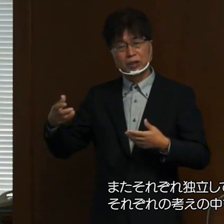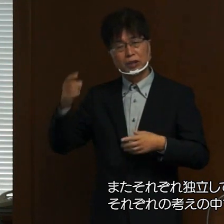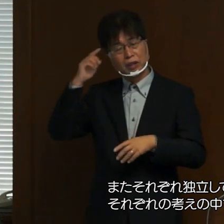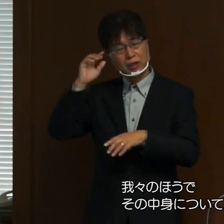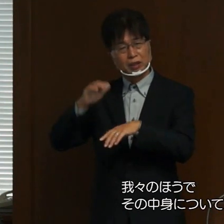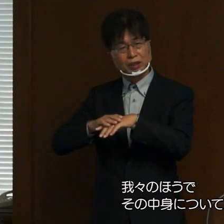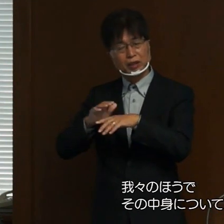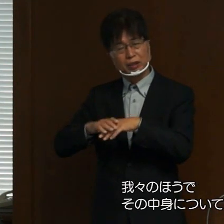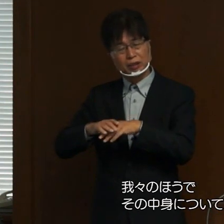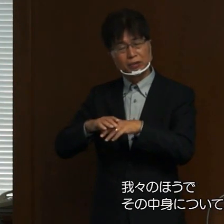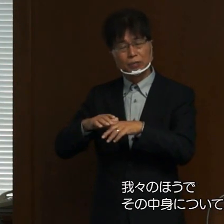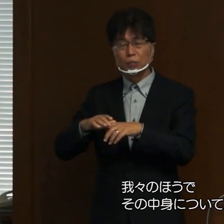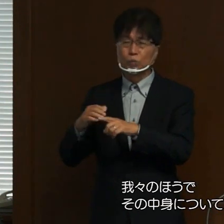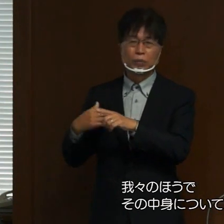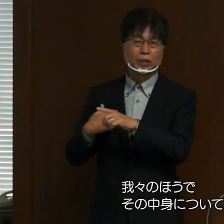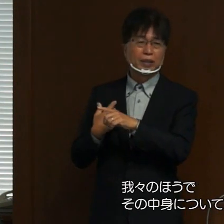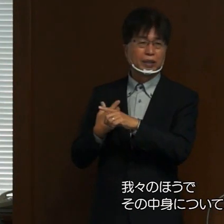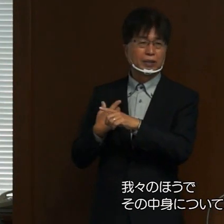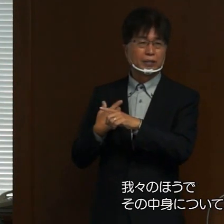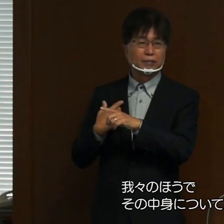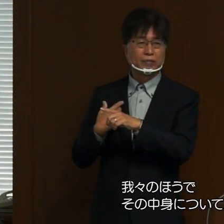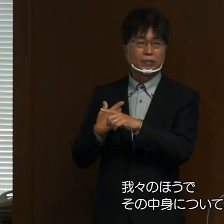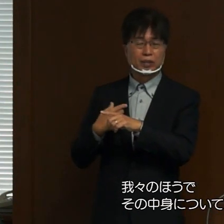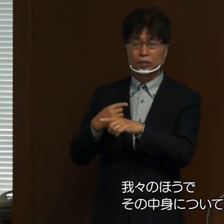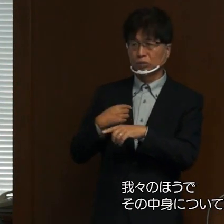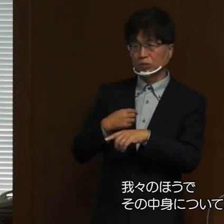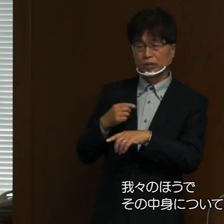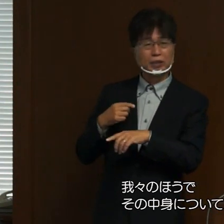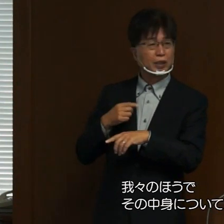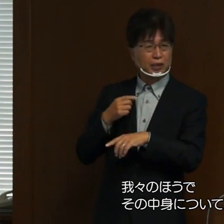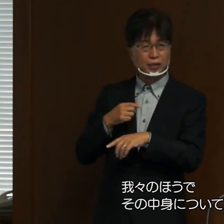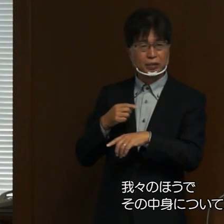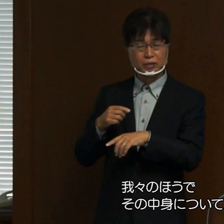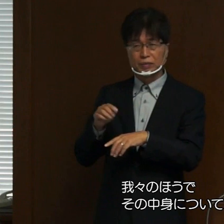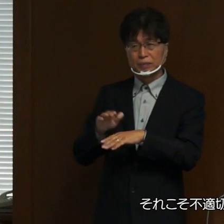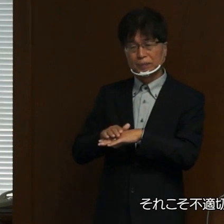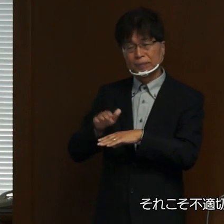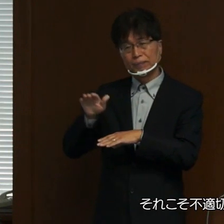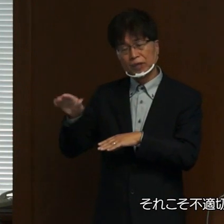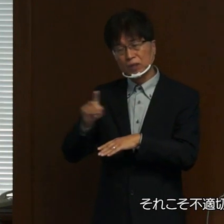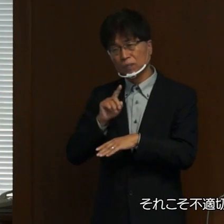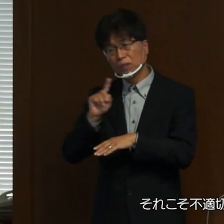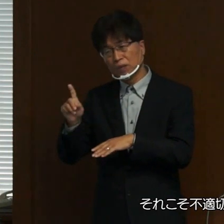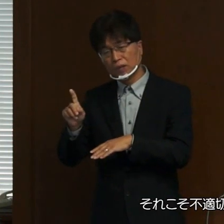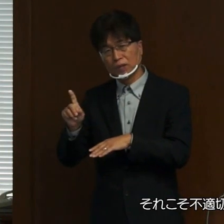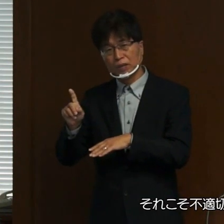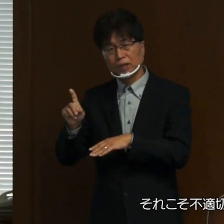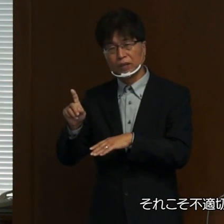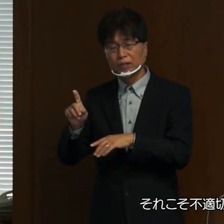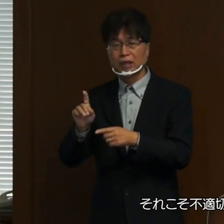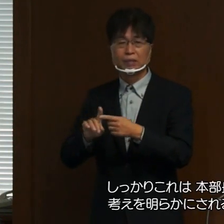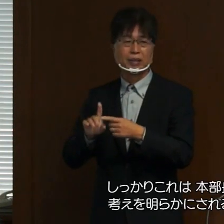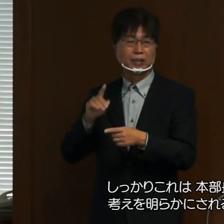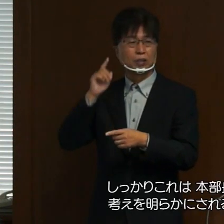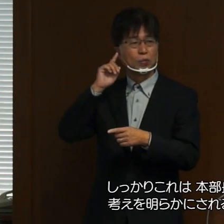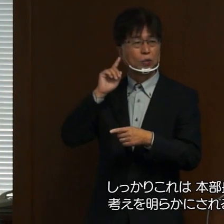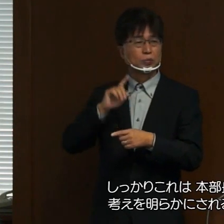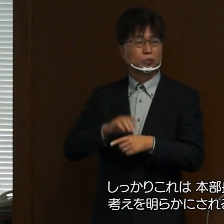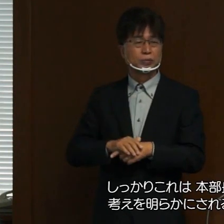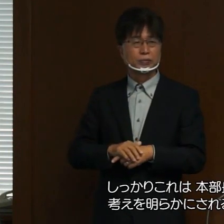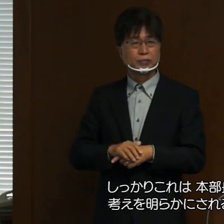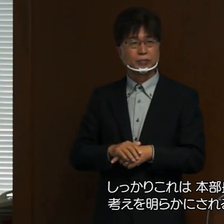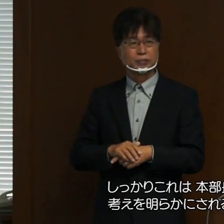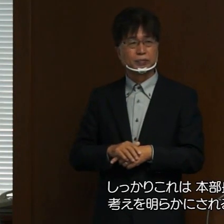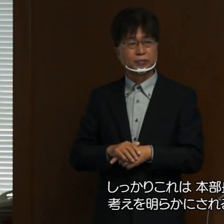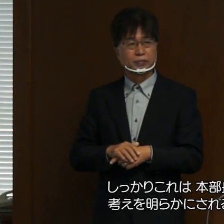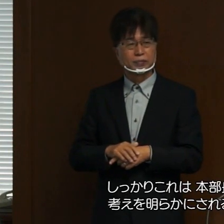我々の方でその中身についてコメントするのは それこそ不適切だと思うので、しっかりこれは